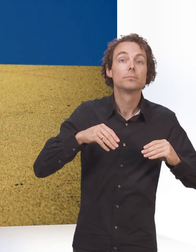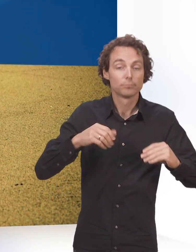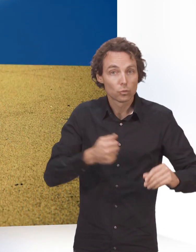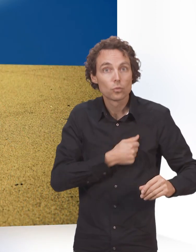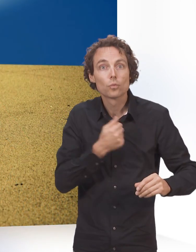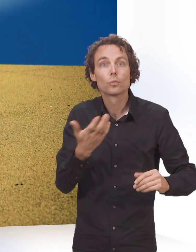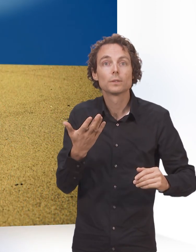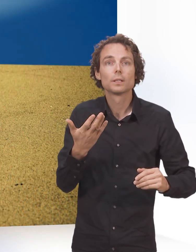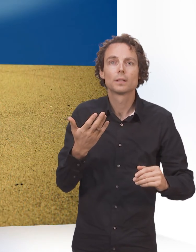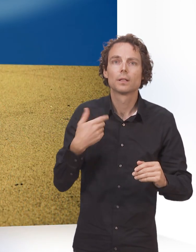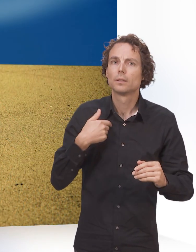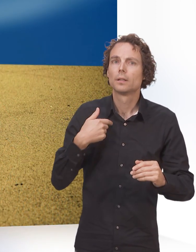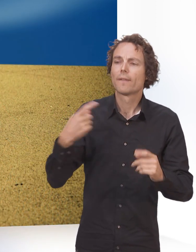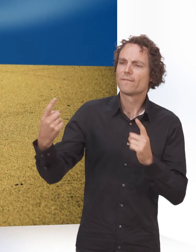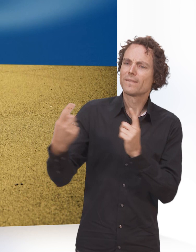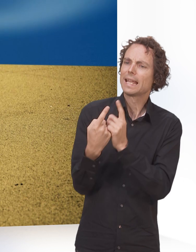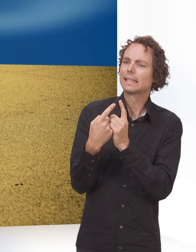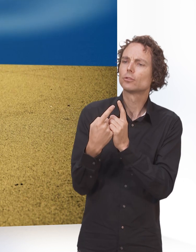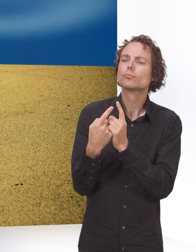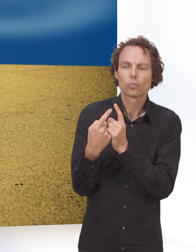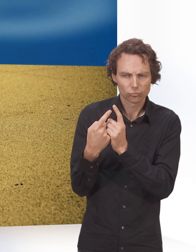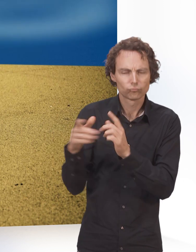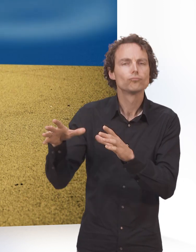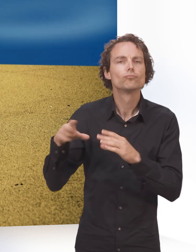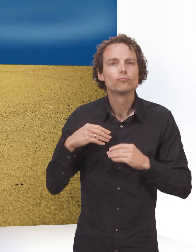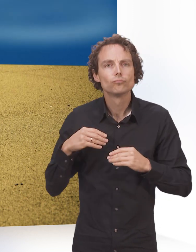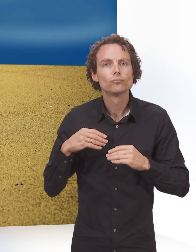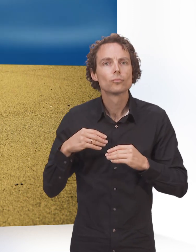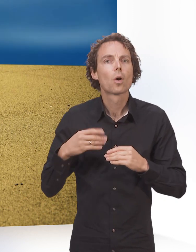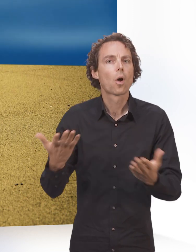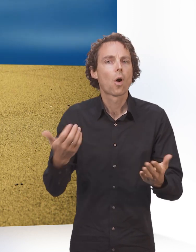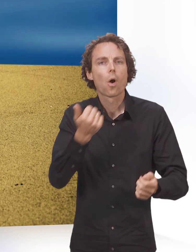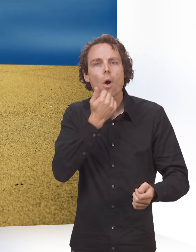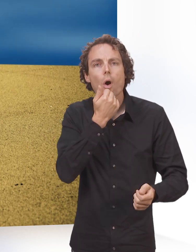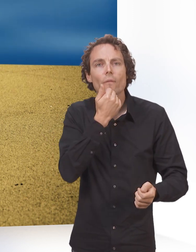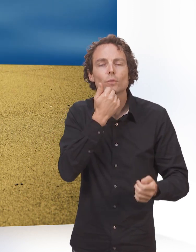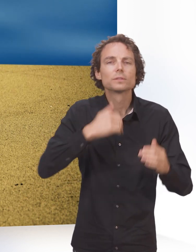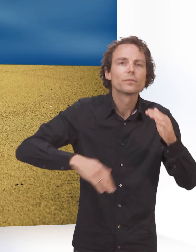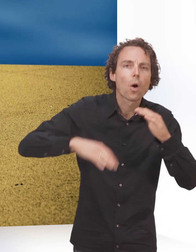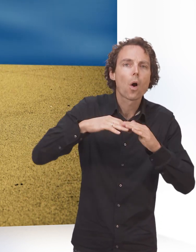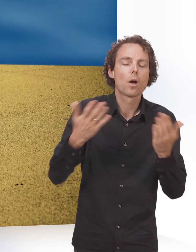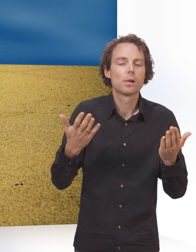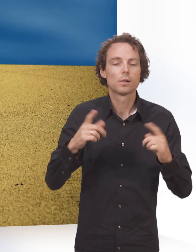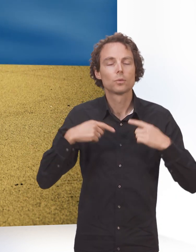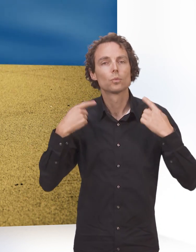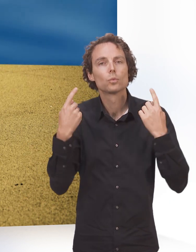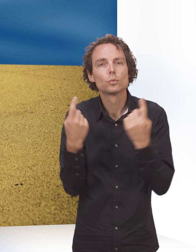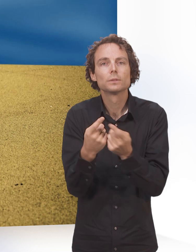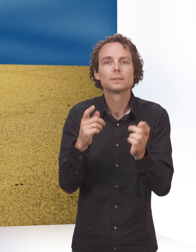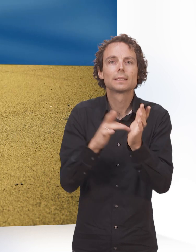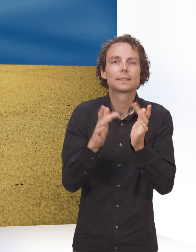nehmen auch mutig Widerspruch in Kauf, so hoffnungsvoll